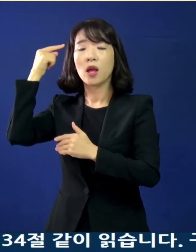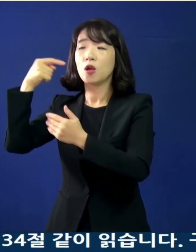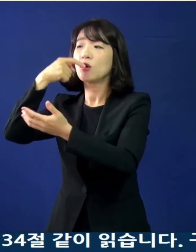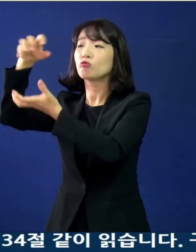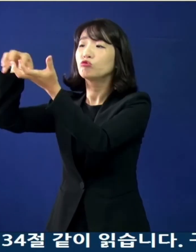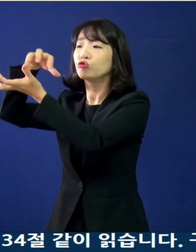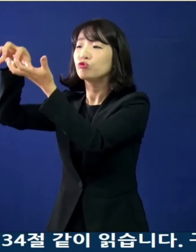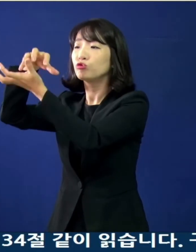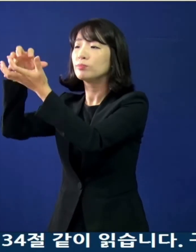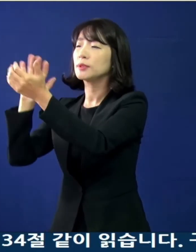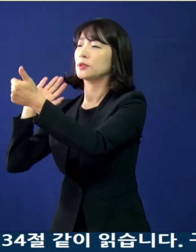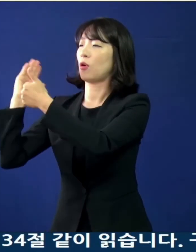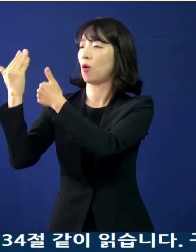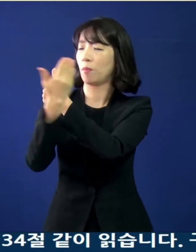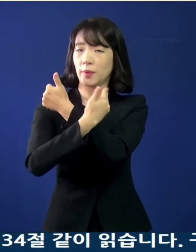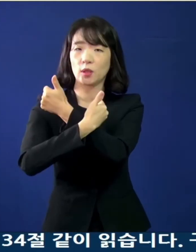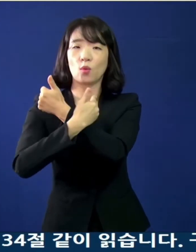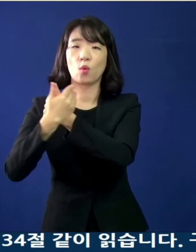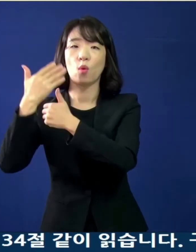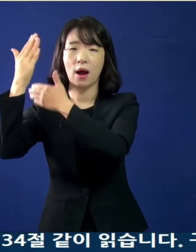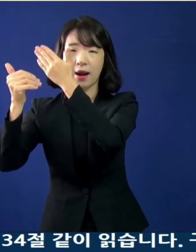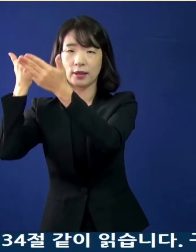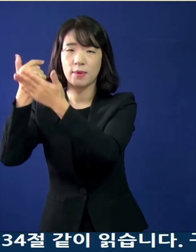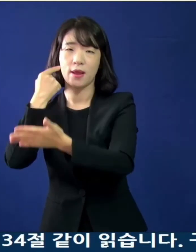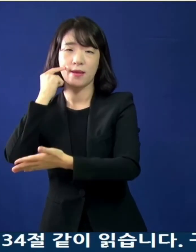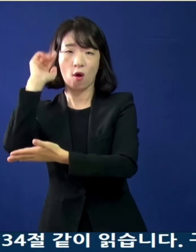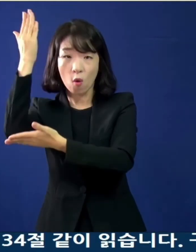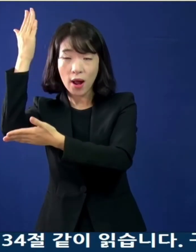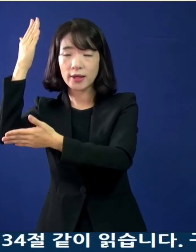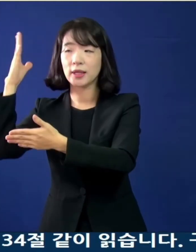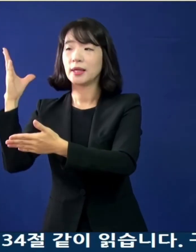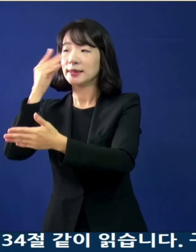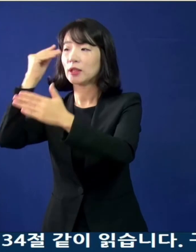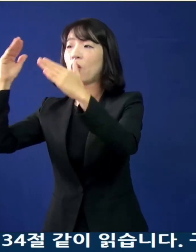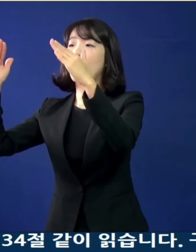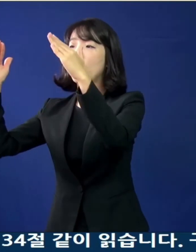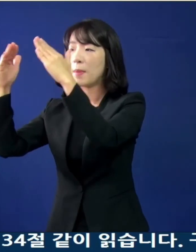여호와의 무엇이? 영광이 성막에